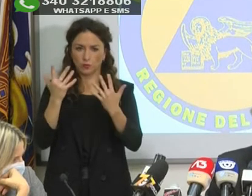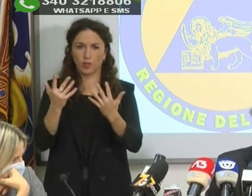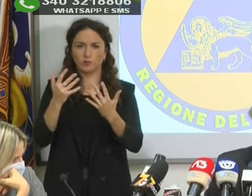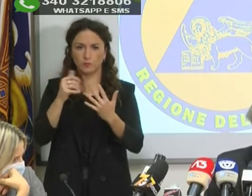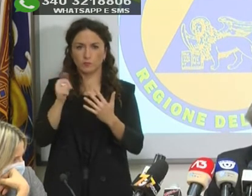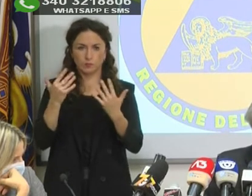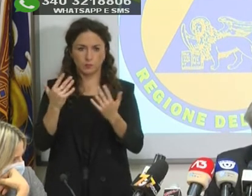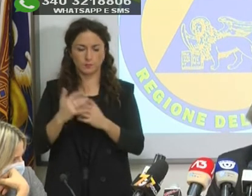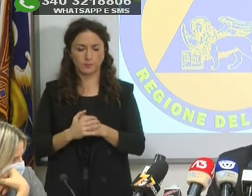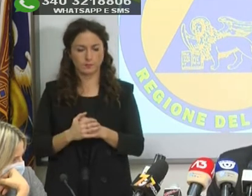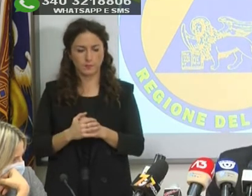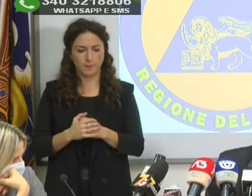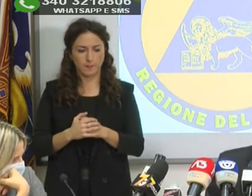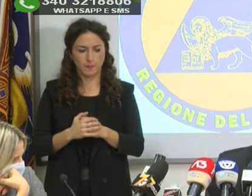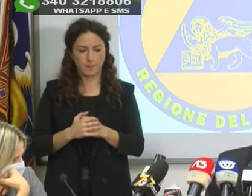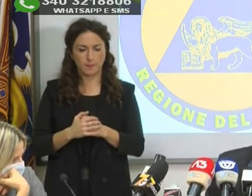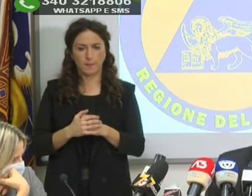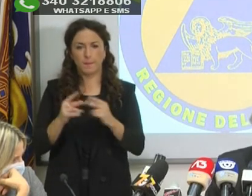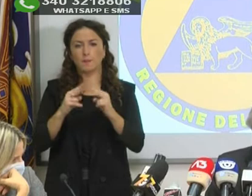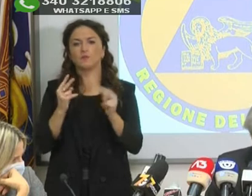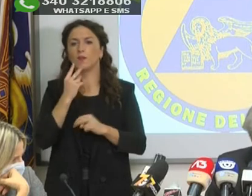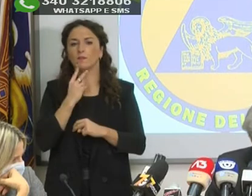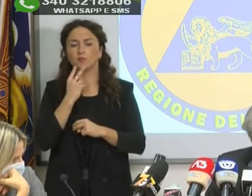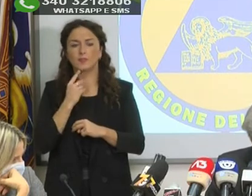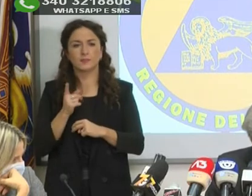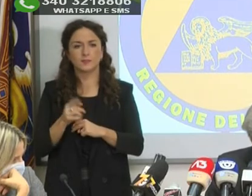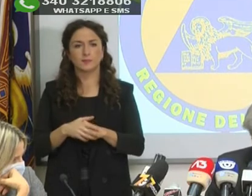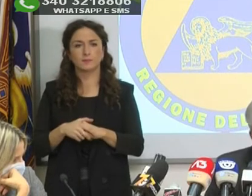110, poi c'è la provincia di Vicenza,